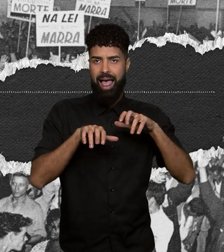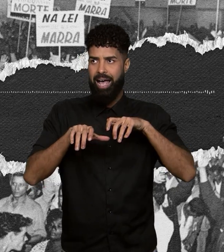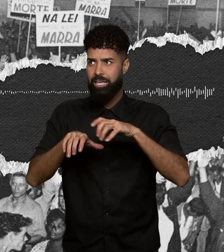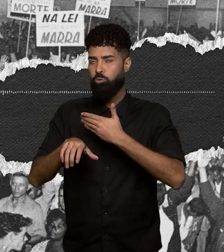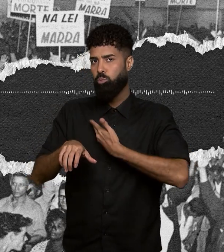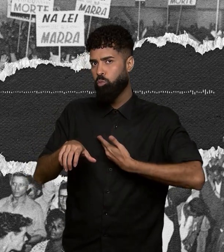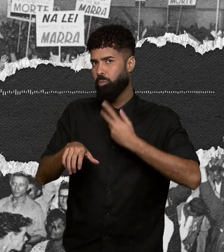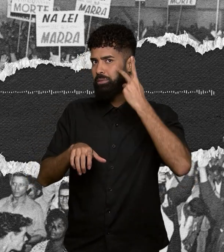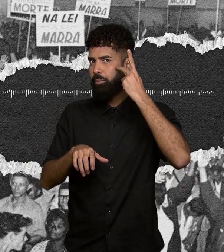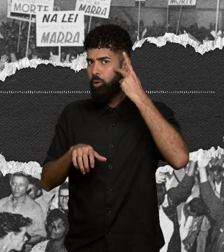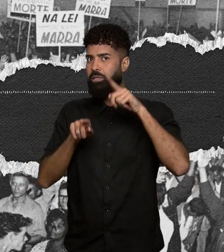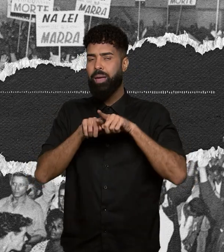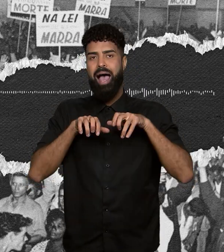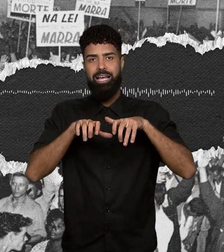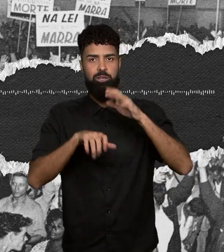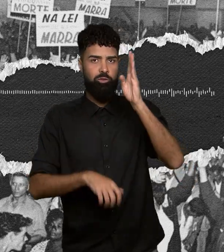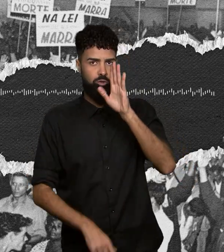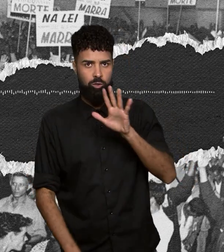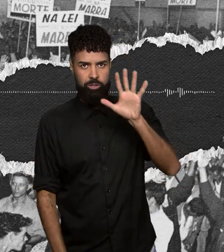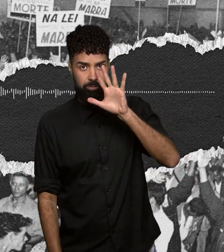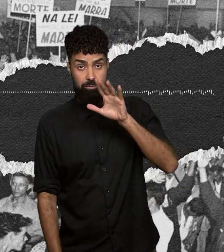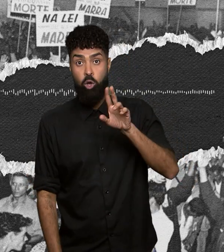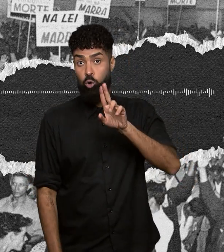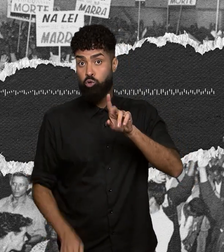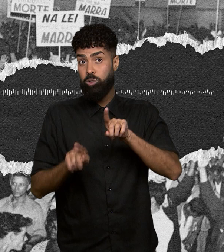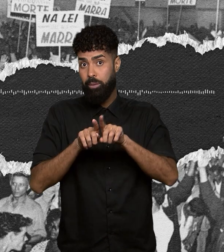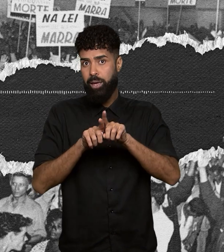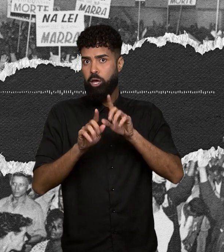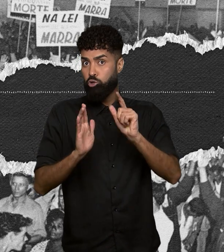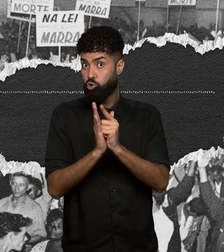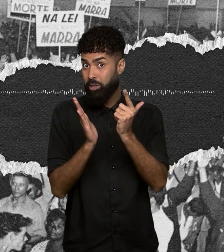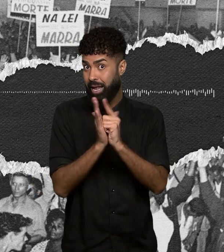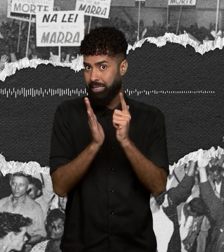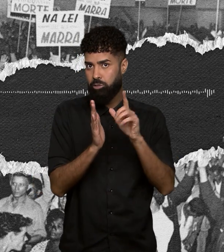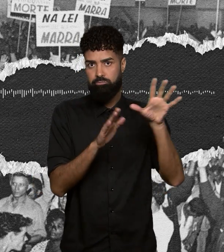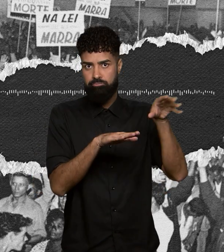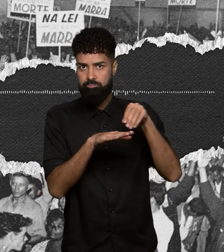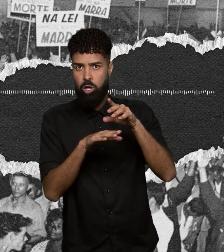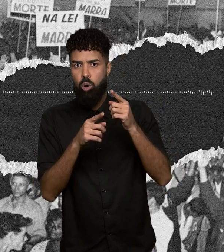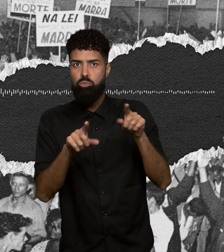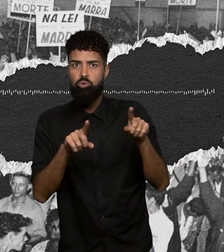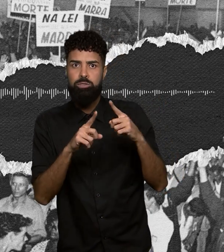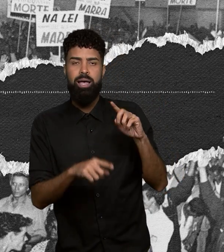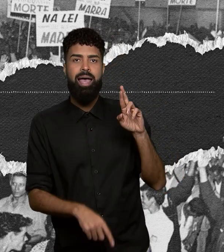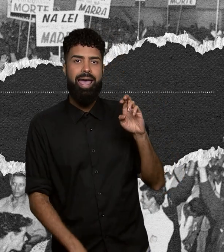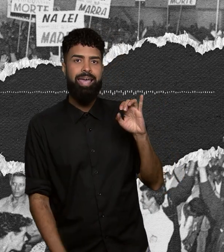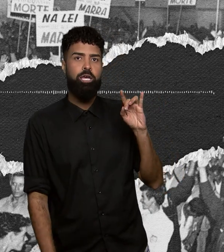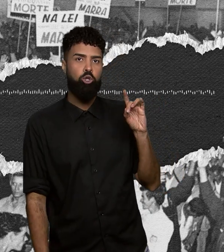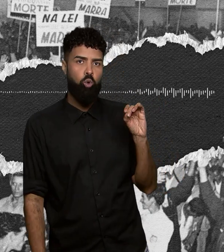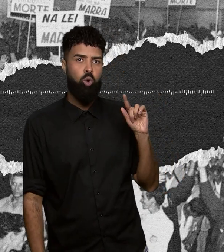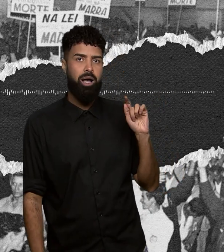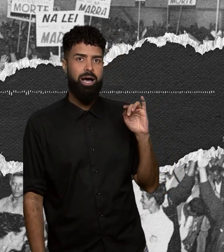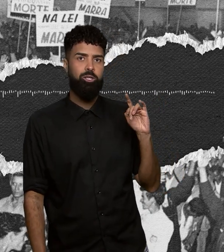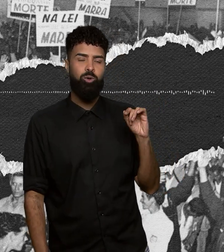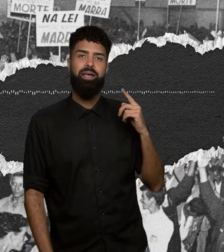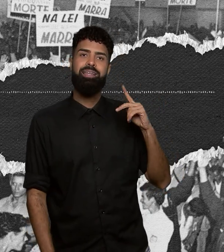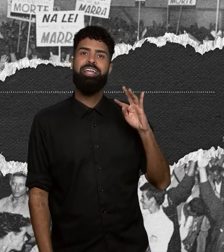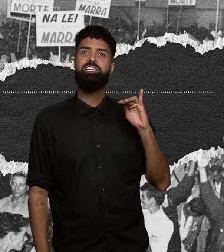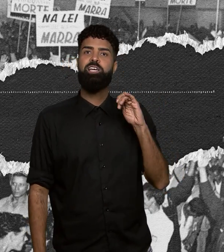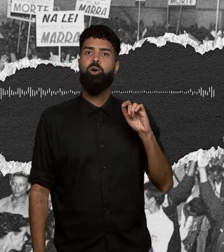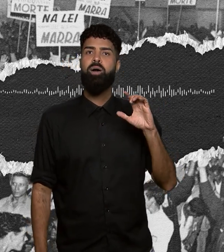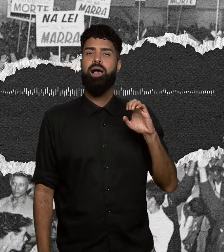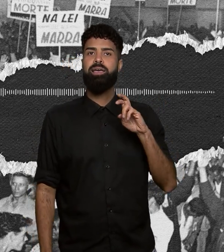Paulo e do arquivo nacional também usamos para fins jornalísticos um trecho da música Rei do Gado de thão Carreiro e